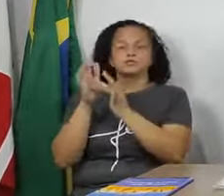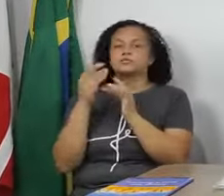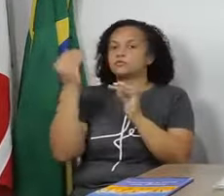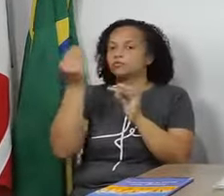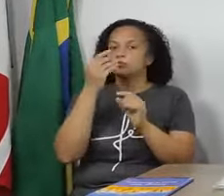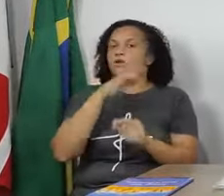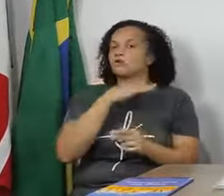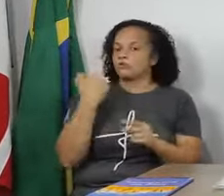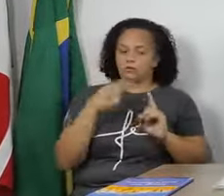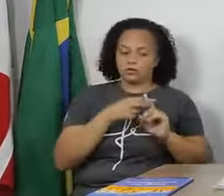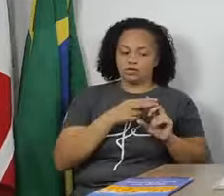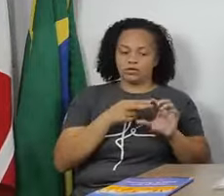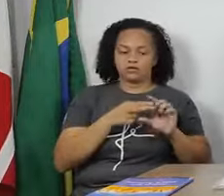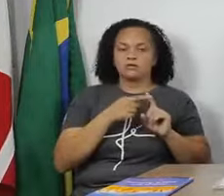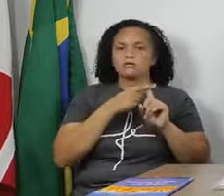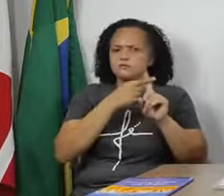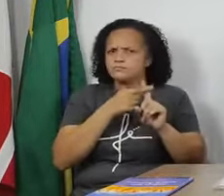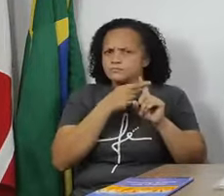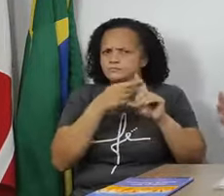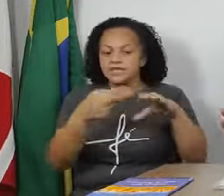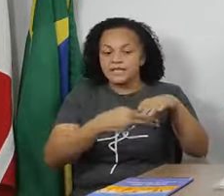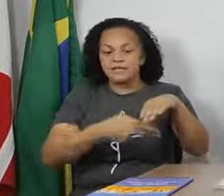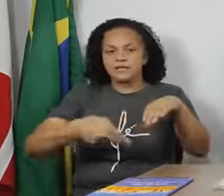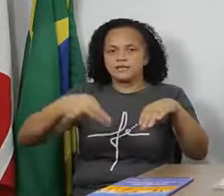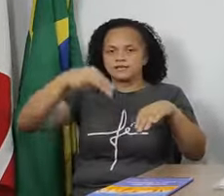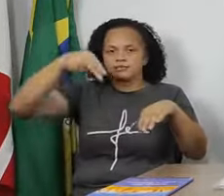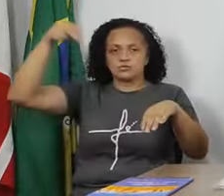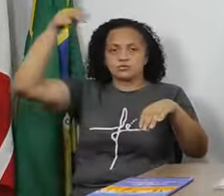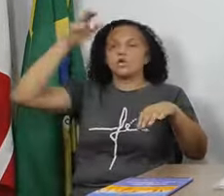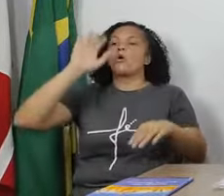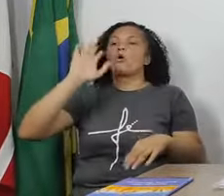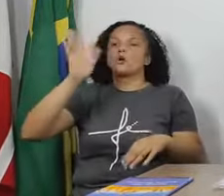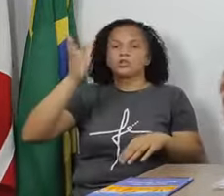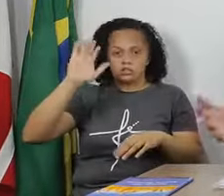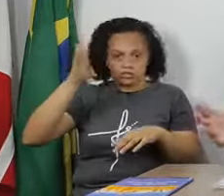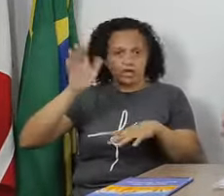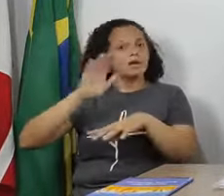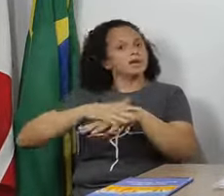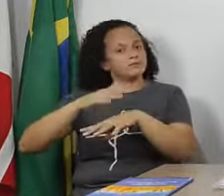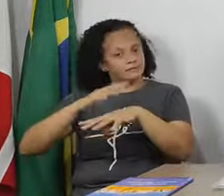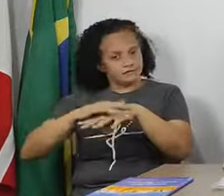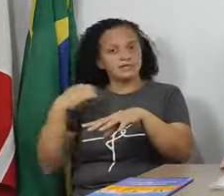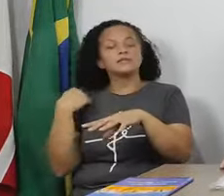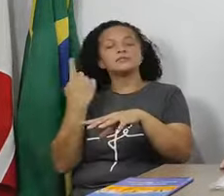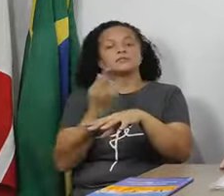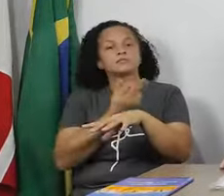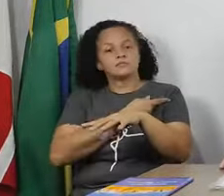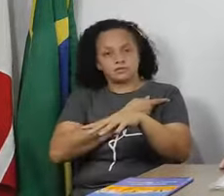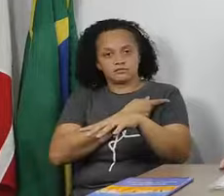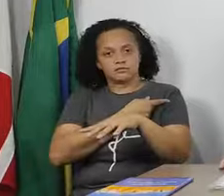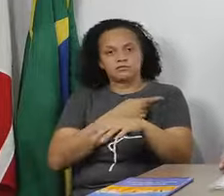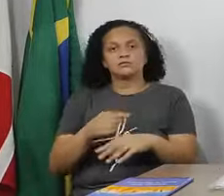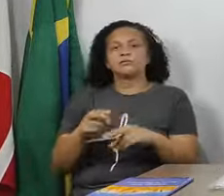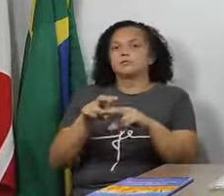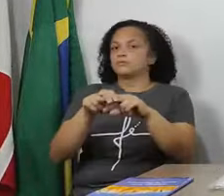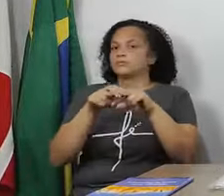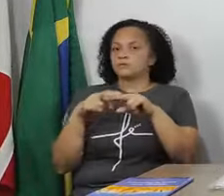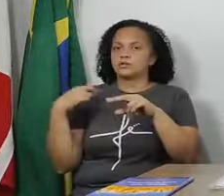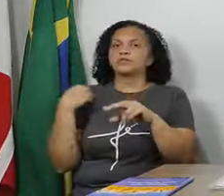sua ressurreição, já consumou, já realizou em nosso favor. Então